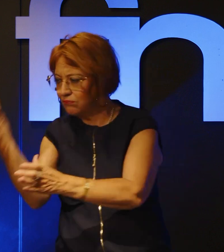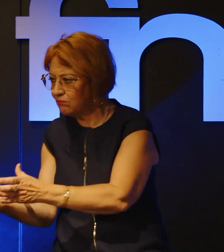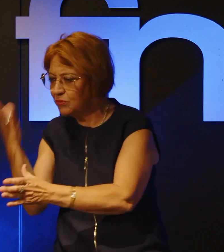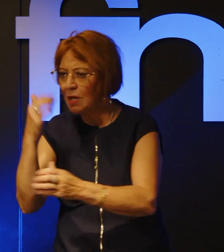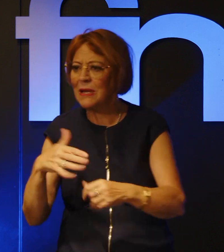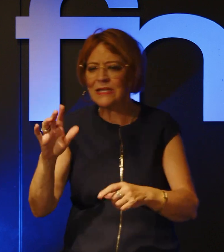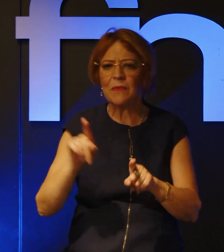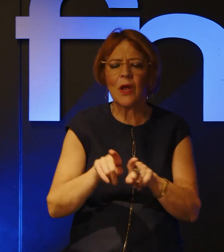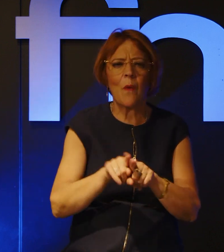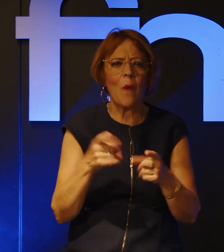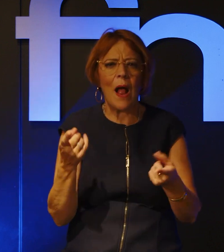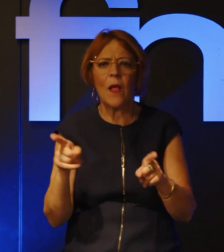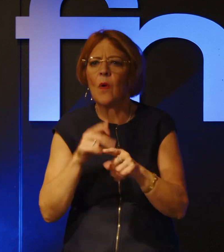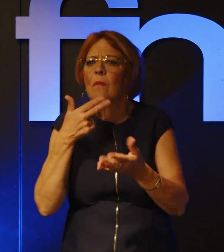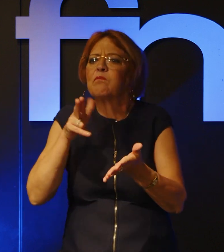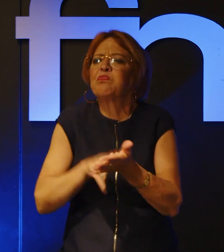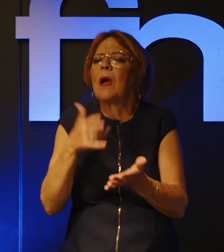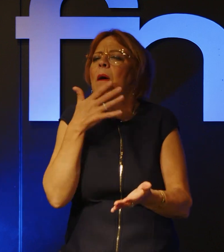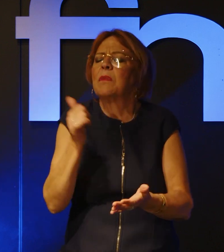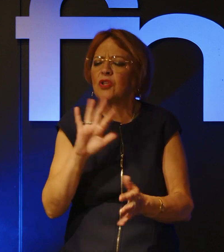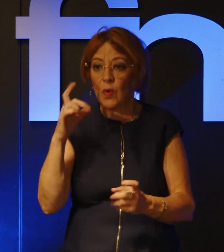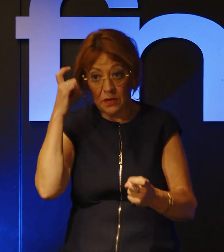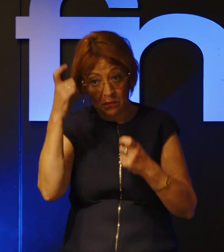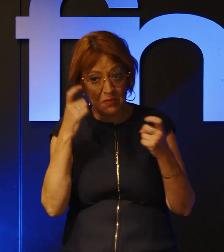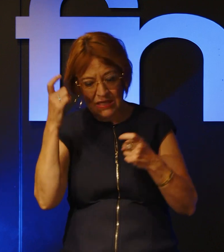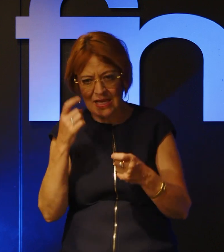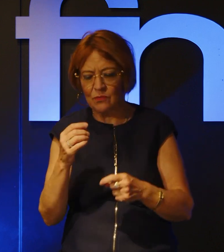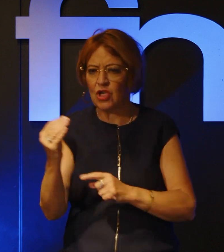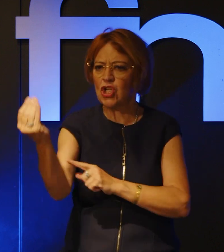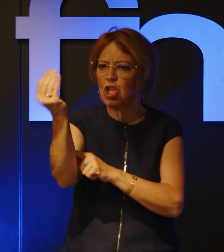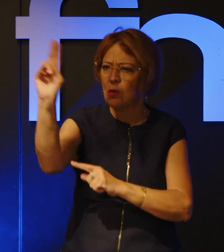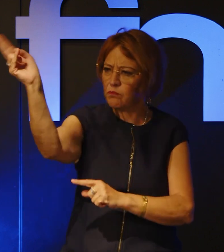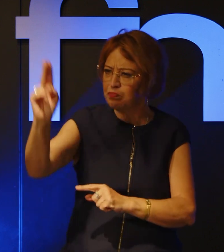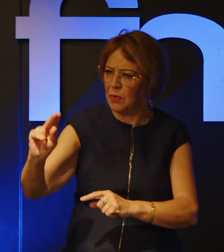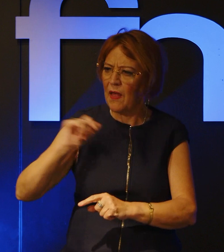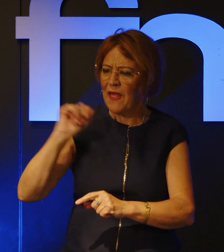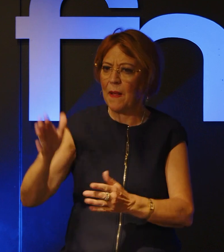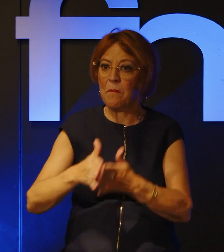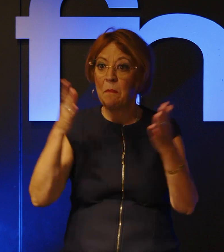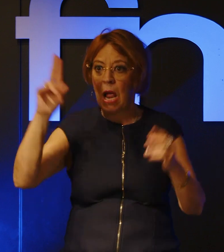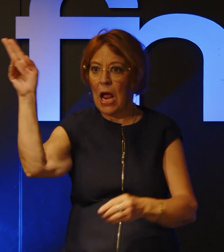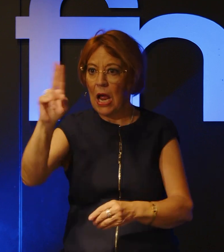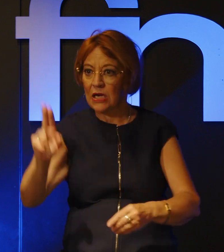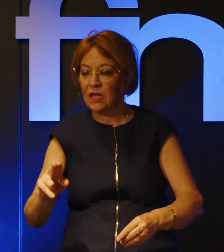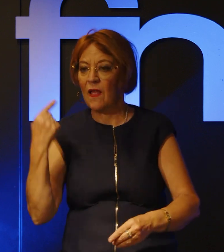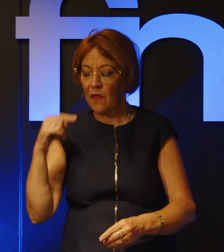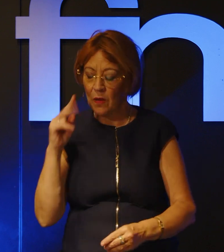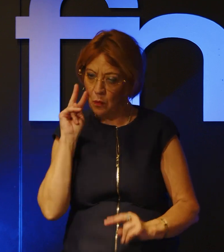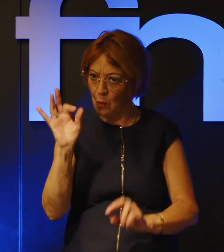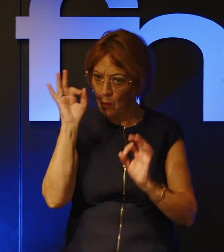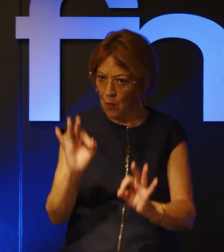intelectualizada não era uma beleza realista nós quando pensamos n estatuária grega que é assim a primeira grande forma artística com a qual nos